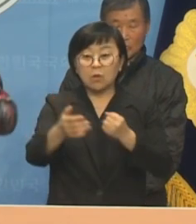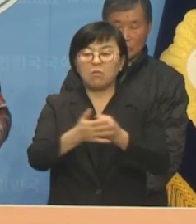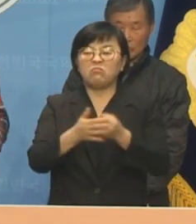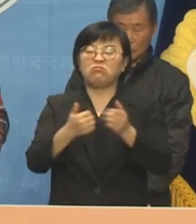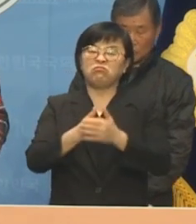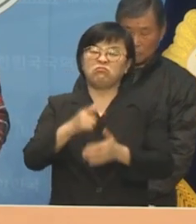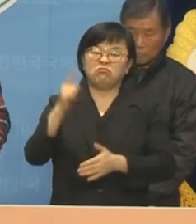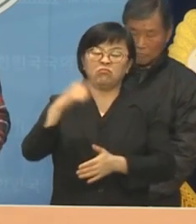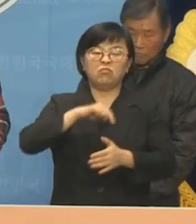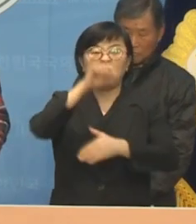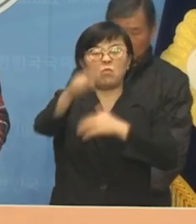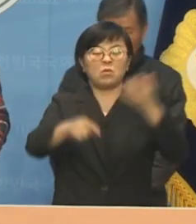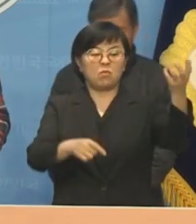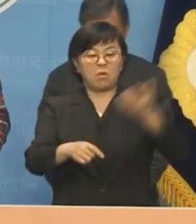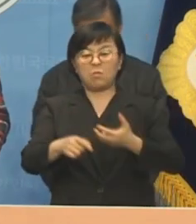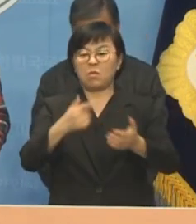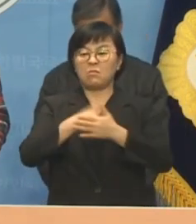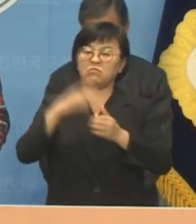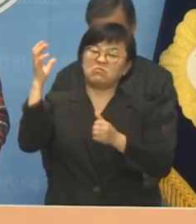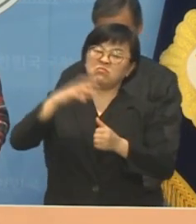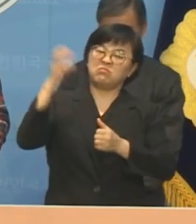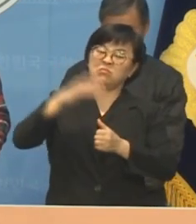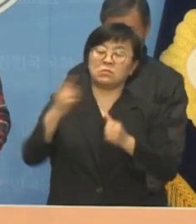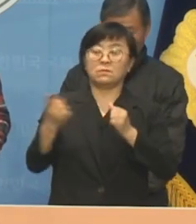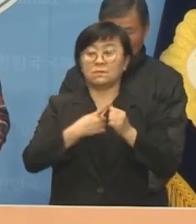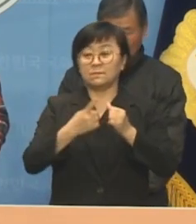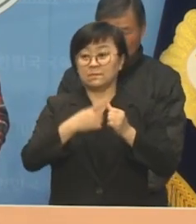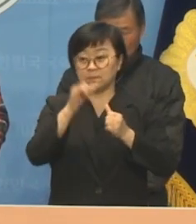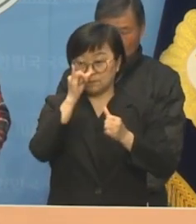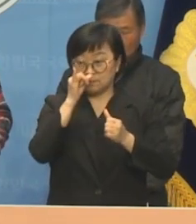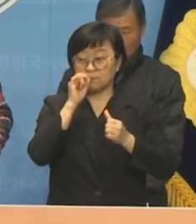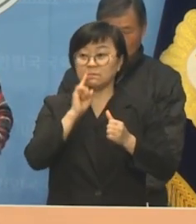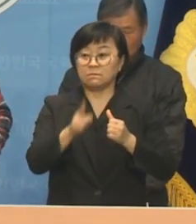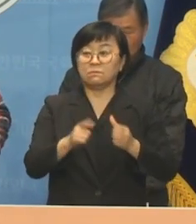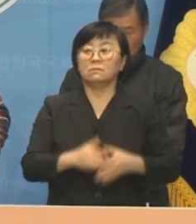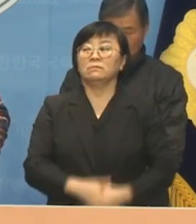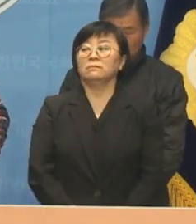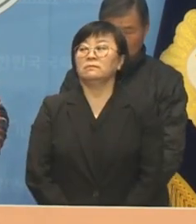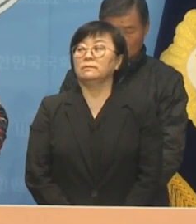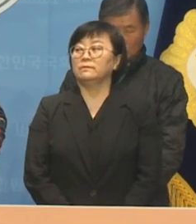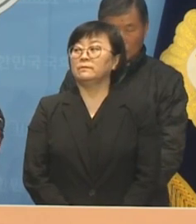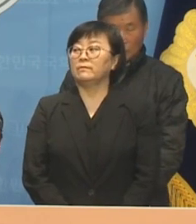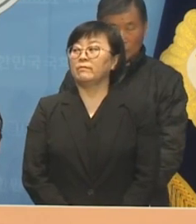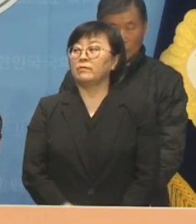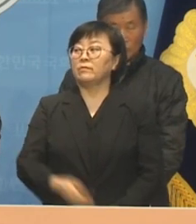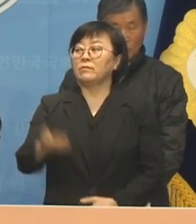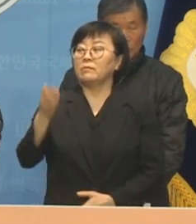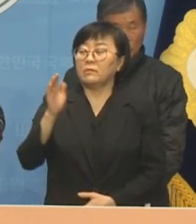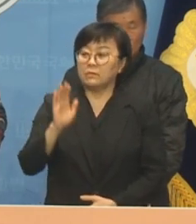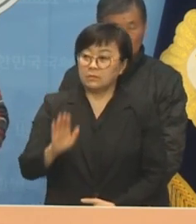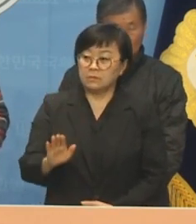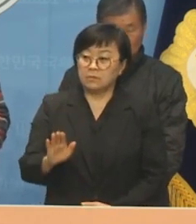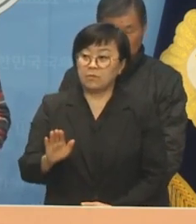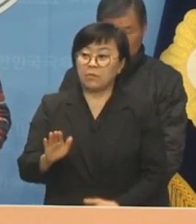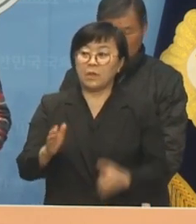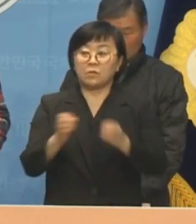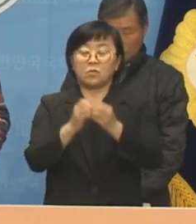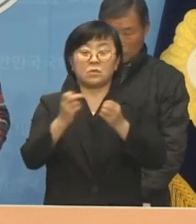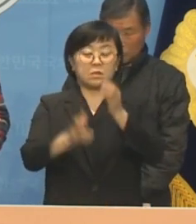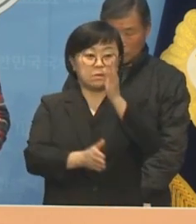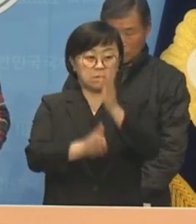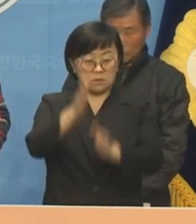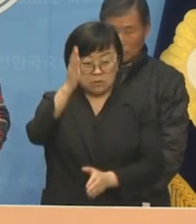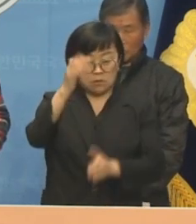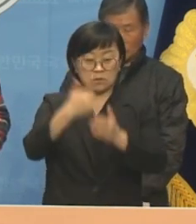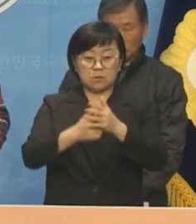불순분자이고 왜 외부 사람들이 와서 하냐고 저희들에게 욕을 하고 이렇게 지나갔었습니다. 하지만 논산시와 그